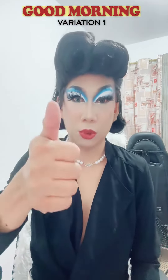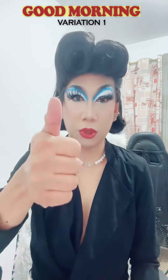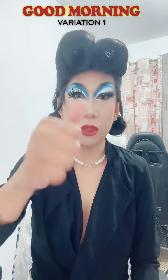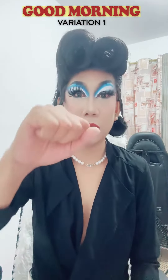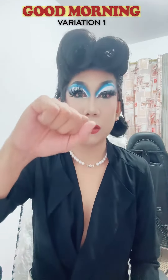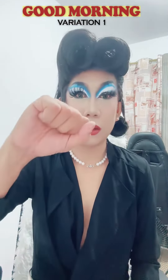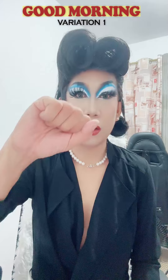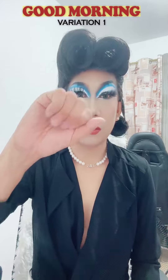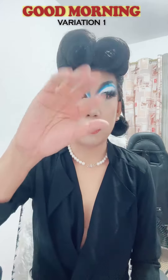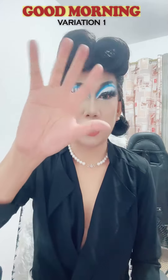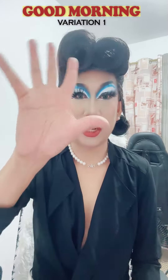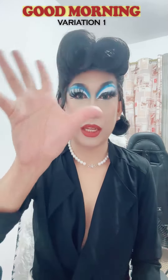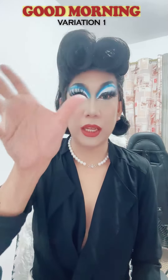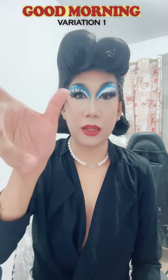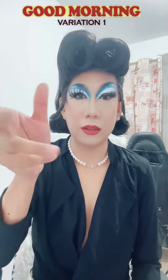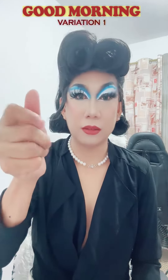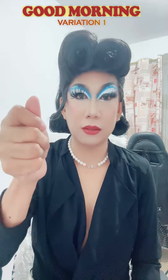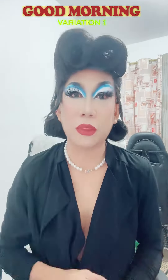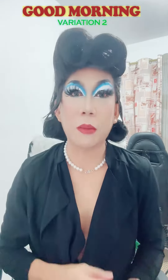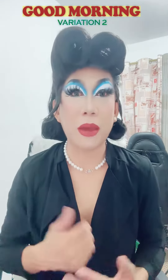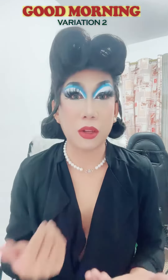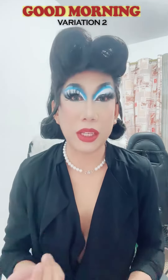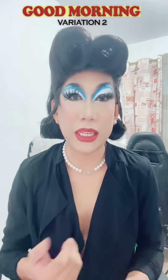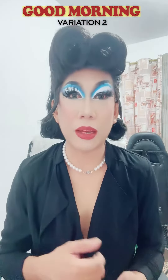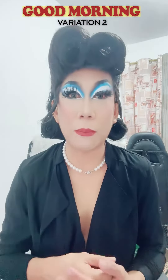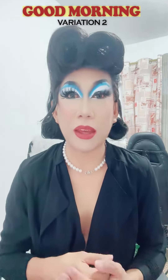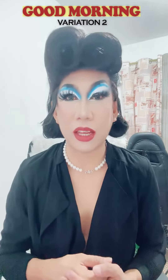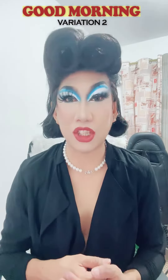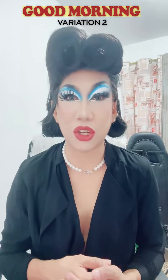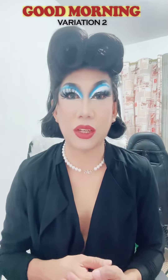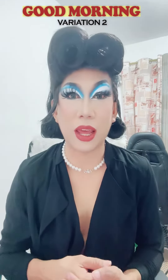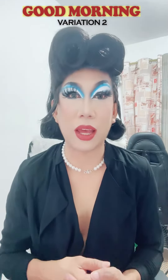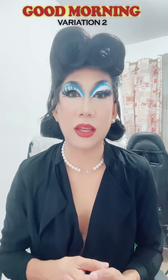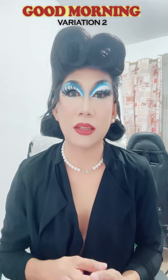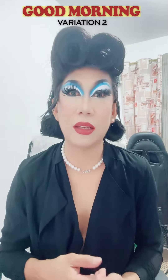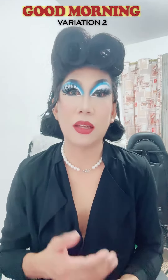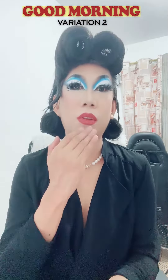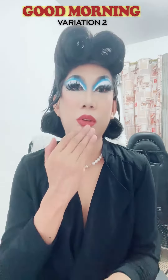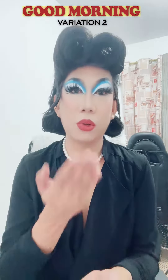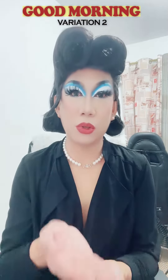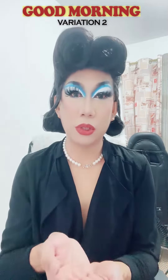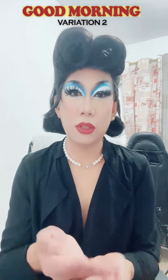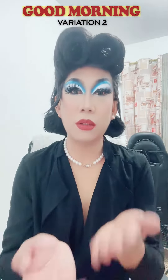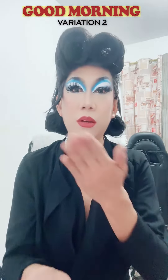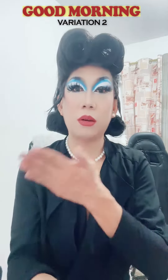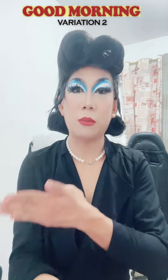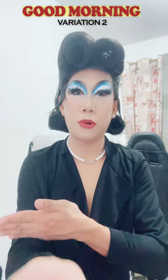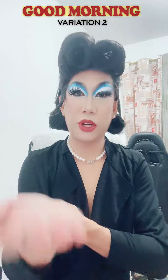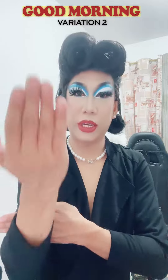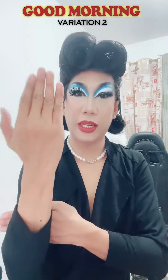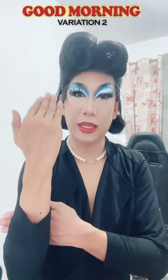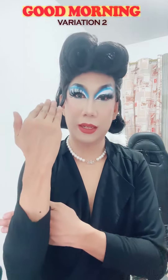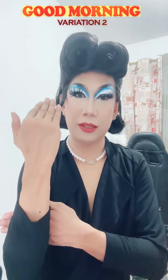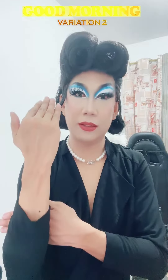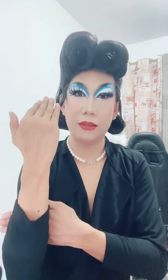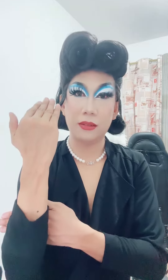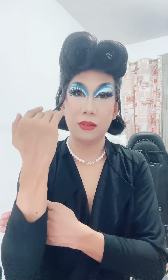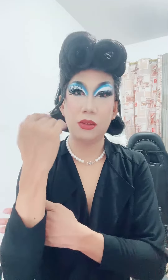good morning. Meron ding isang variation na good morning.